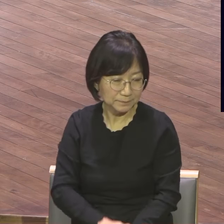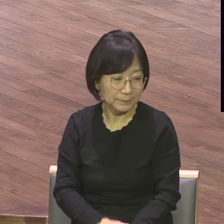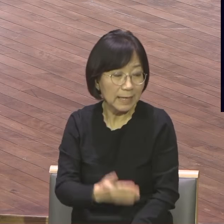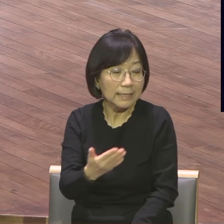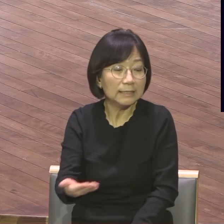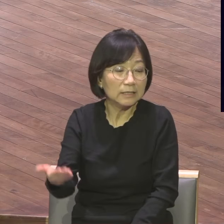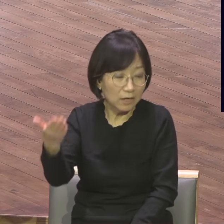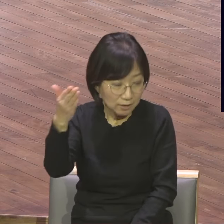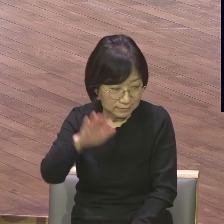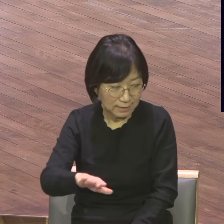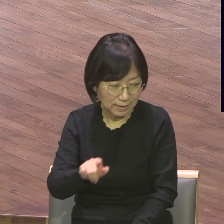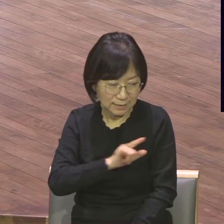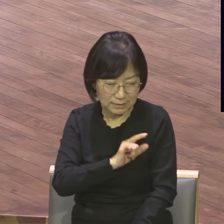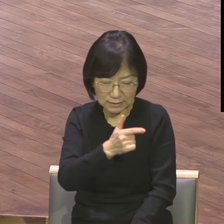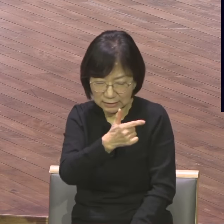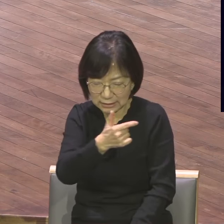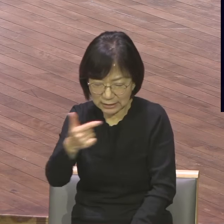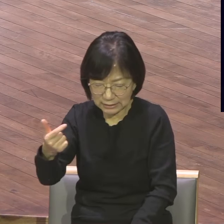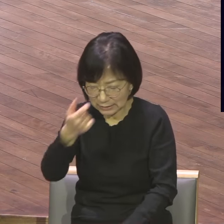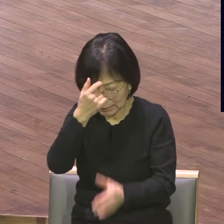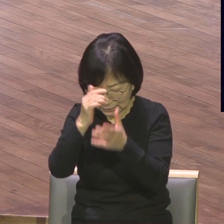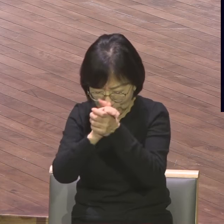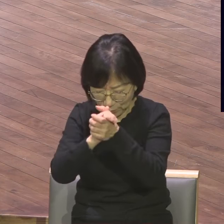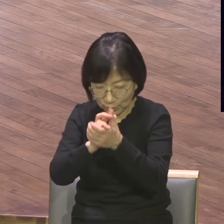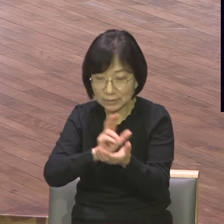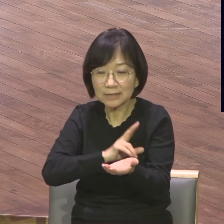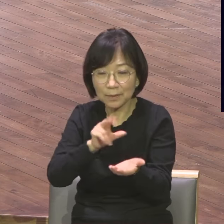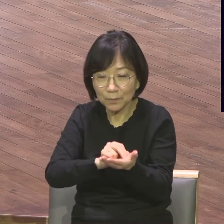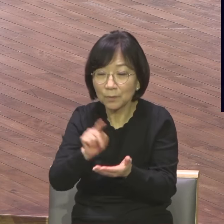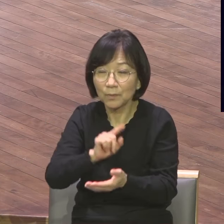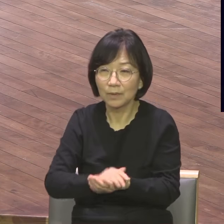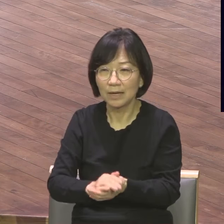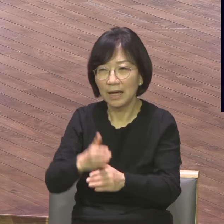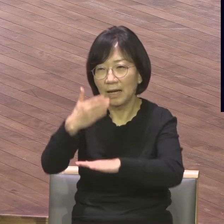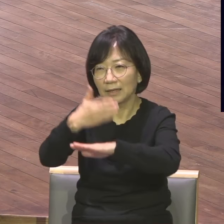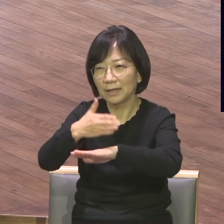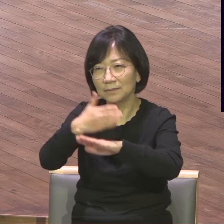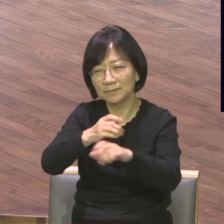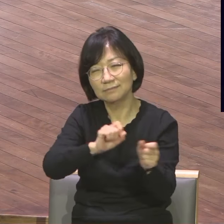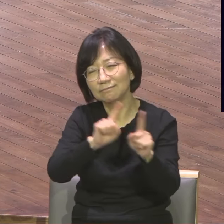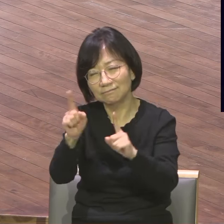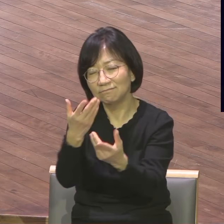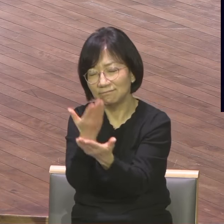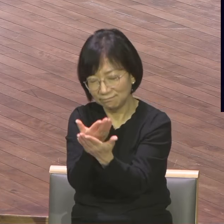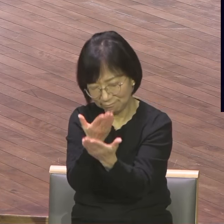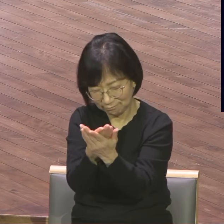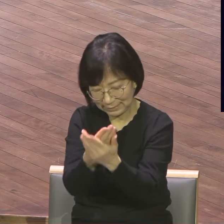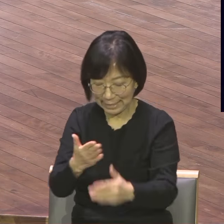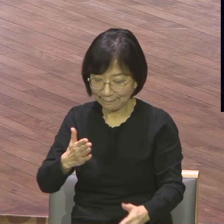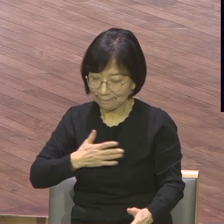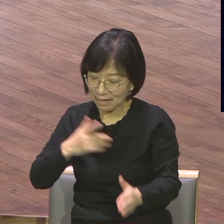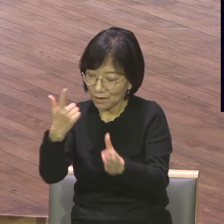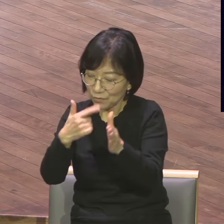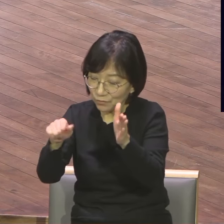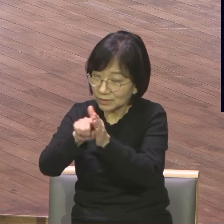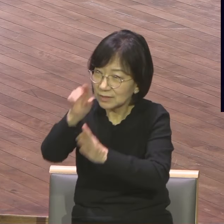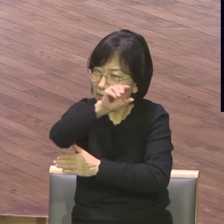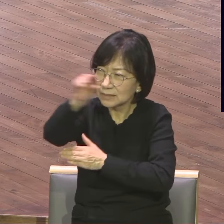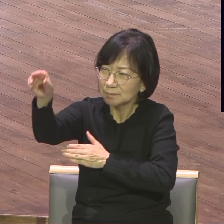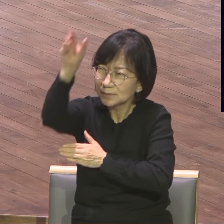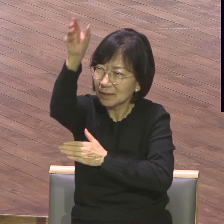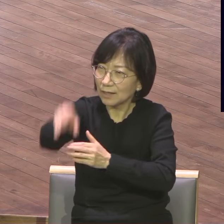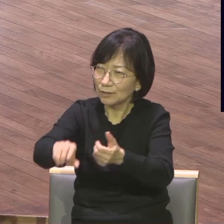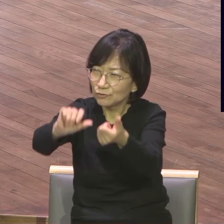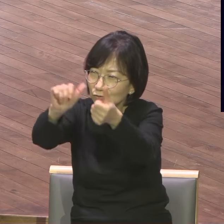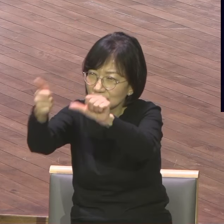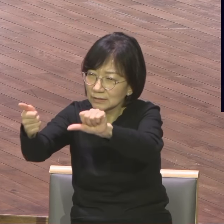그러나 가장 큰 기도 제목은 감사가 회복 되게 하여 주옵소서. 나를 위해 십자가에 죽으신 그